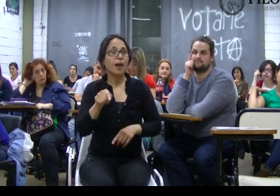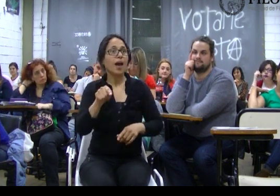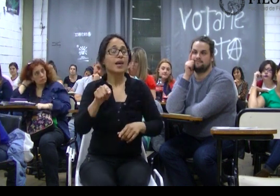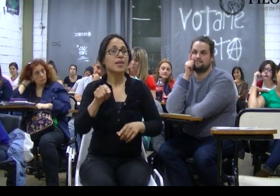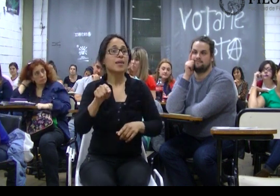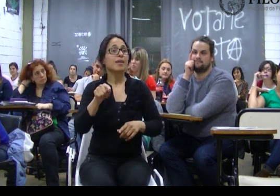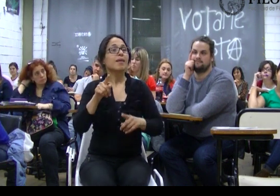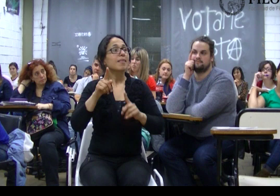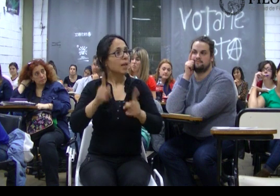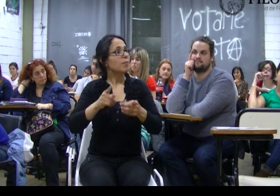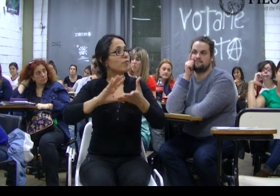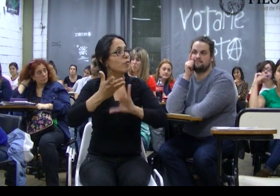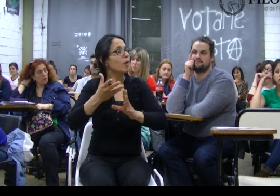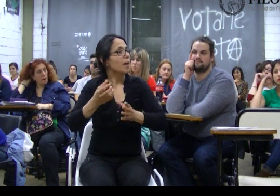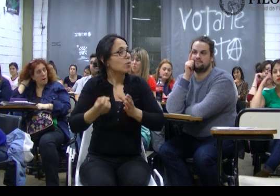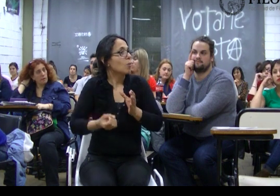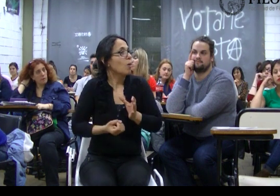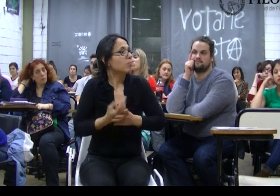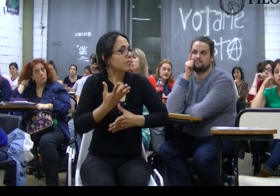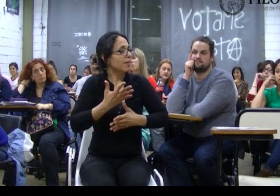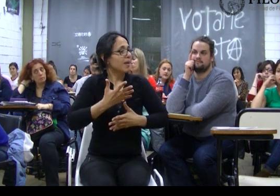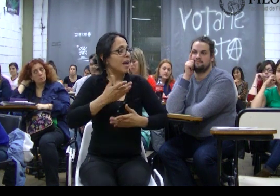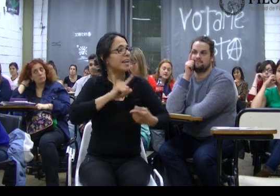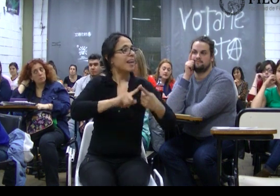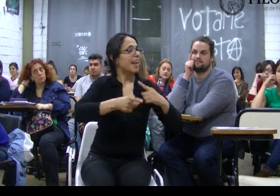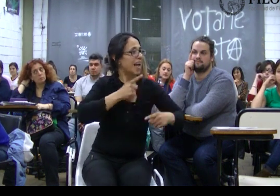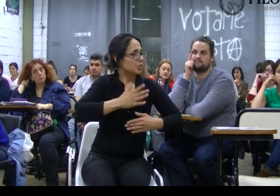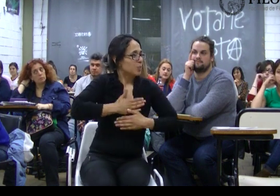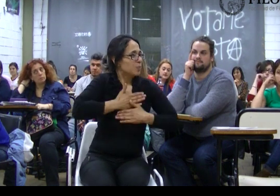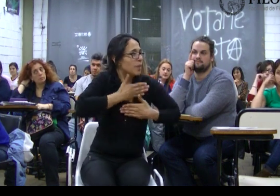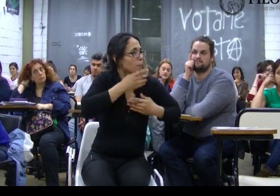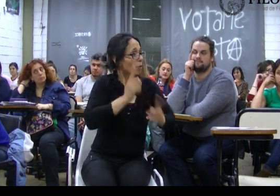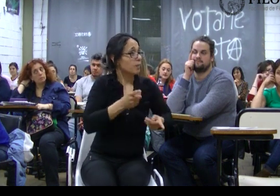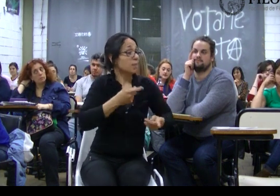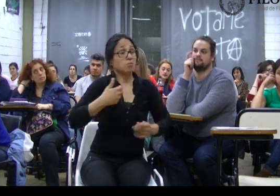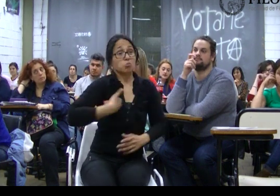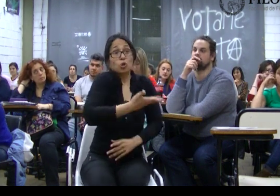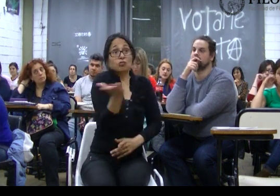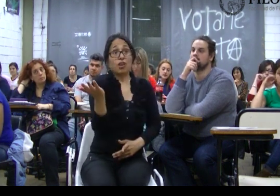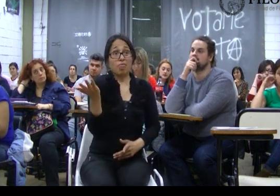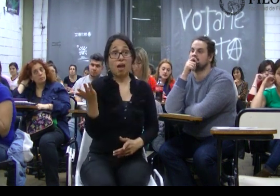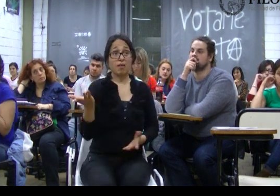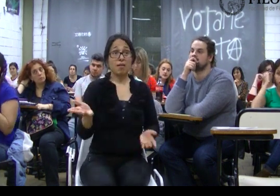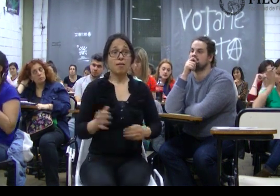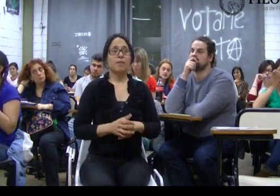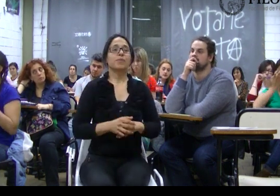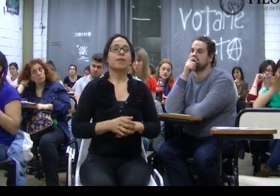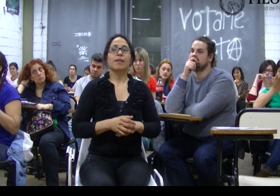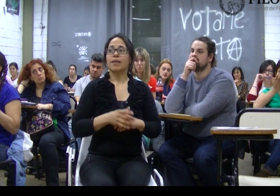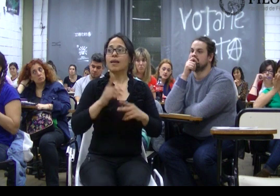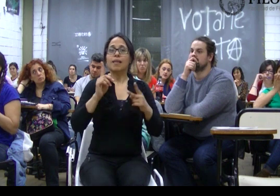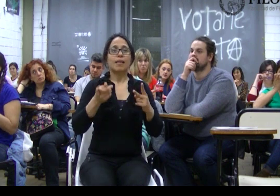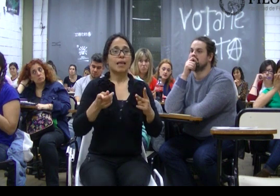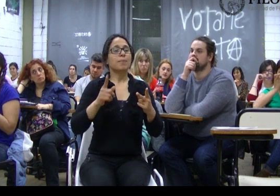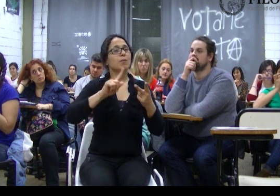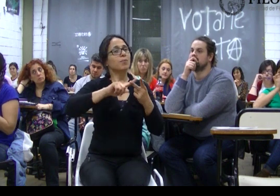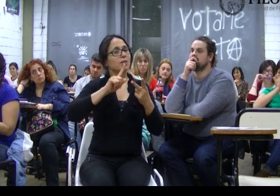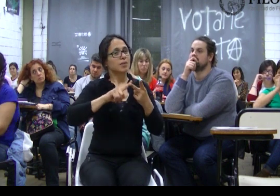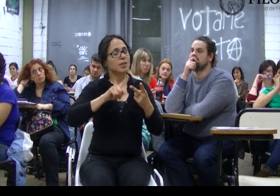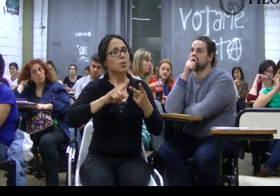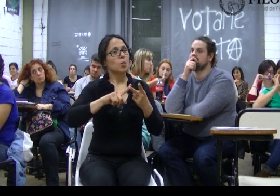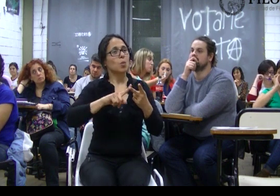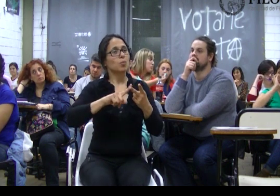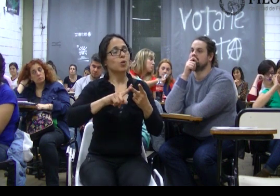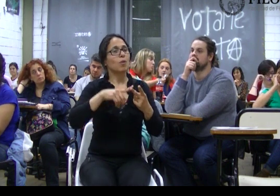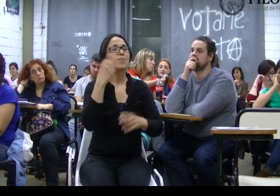las relaciones sexoafectivas en la comunidad. Por último, me interesa recuperar una noción en relación a qué